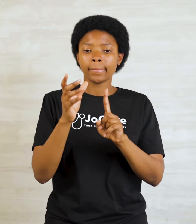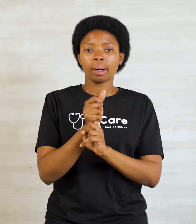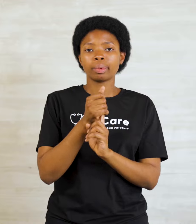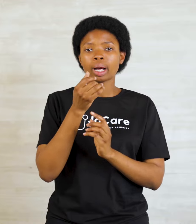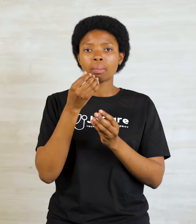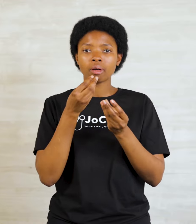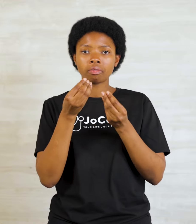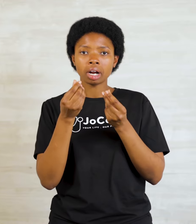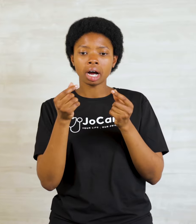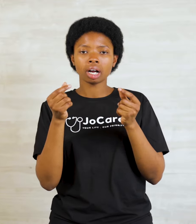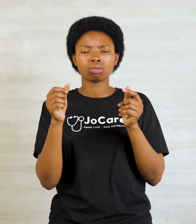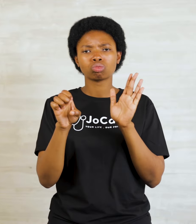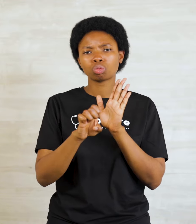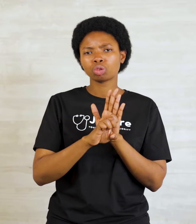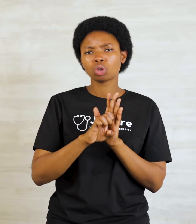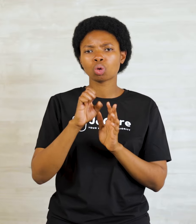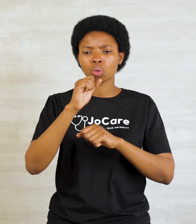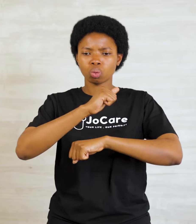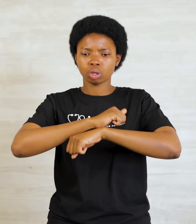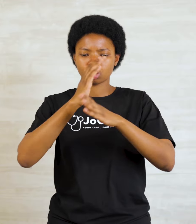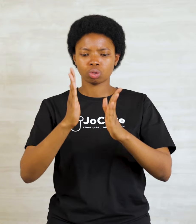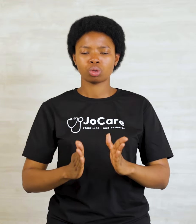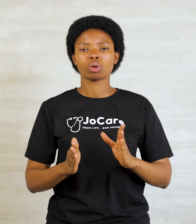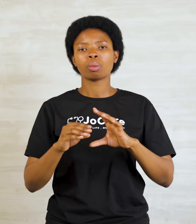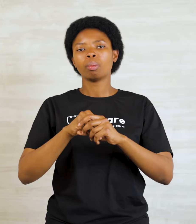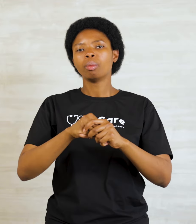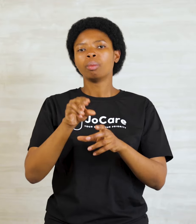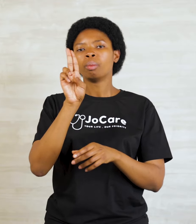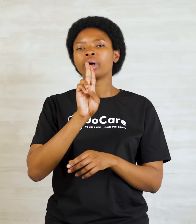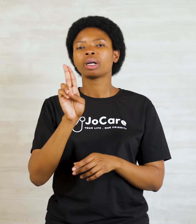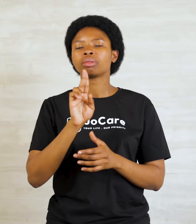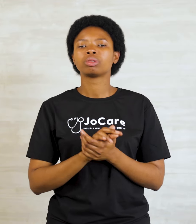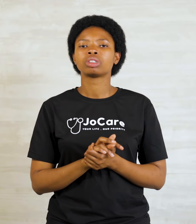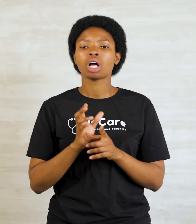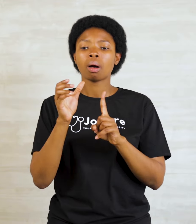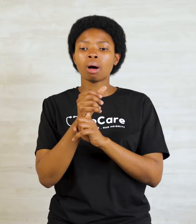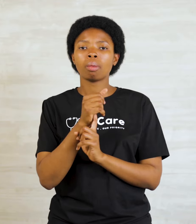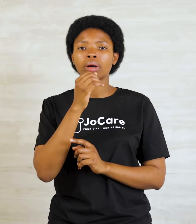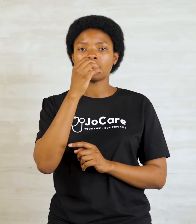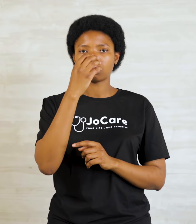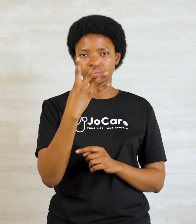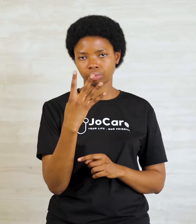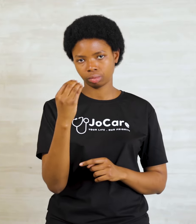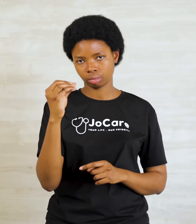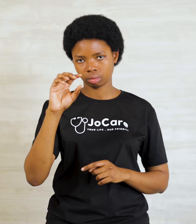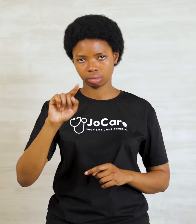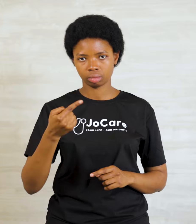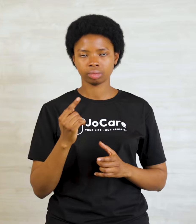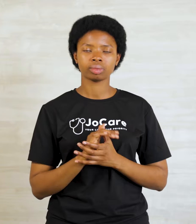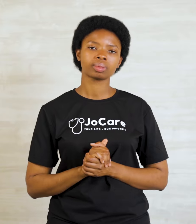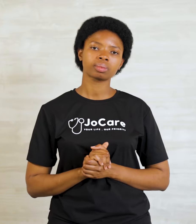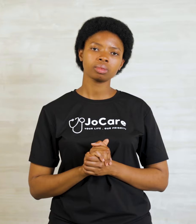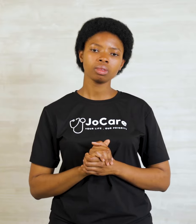binjiza amafaranga nk'abanyeshuri muri kaminuza bahabwa 40,000 yabasha kwa fodinga. Ubu biriya binini bigeze kurangaho niba